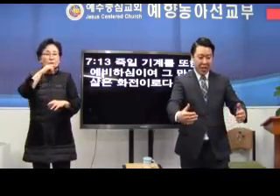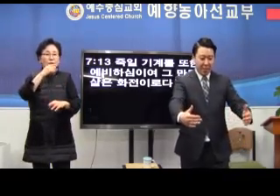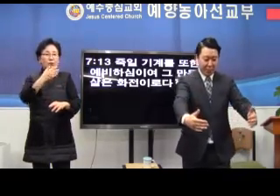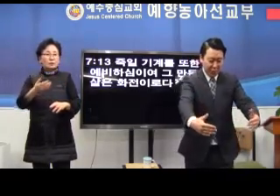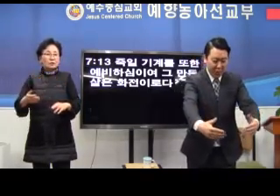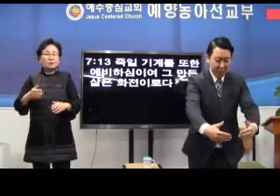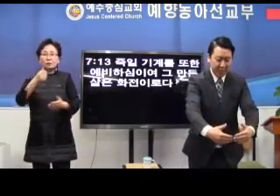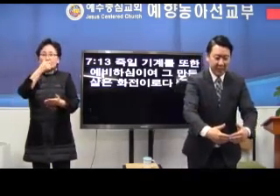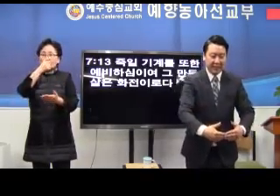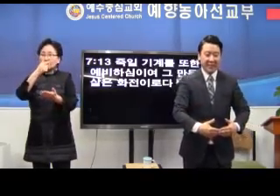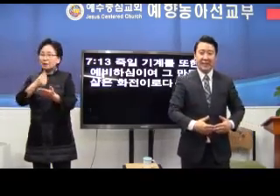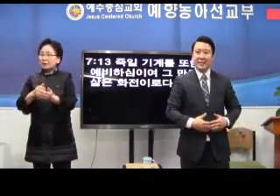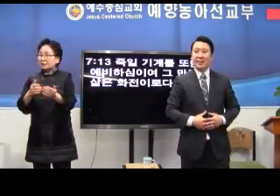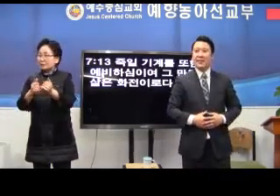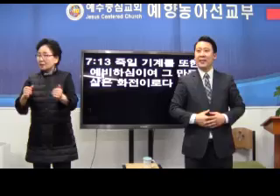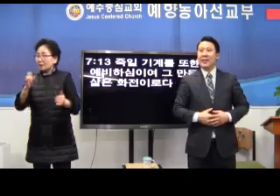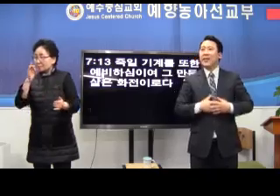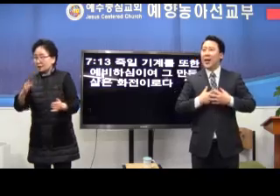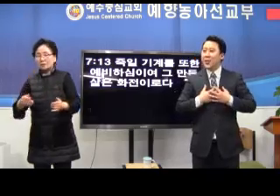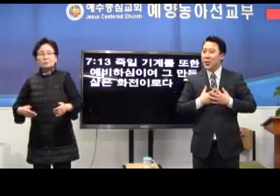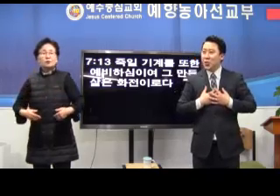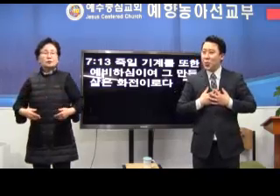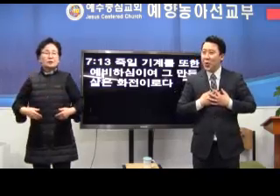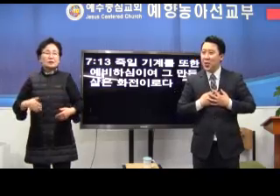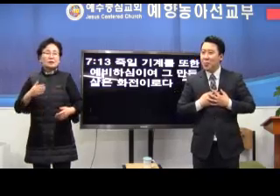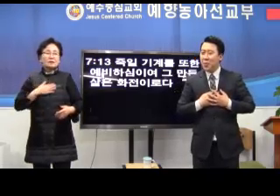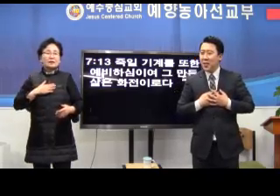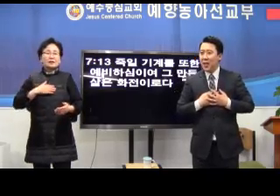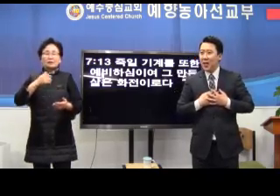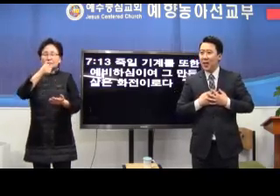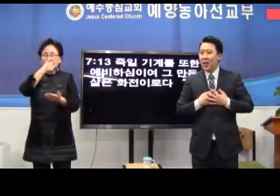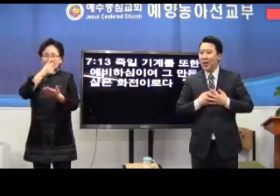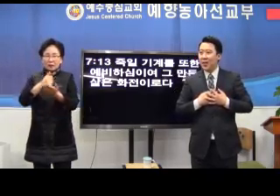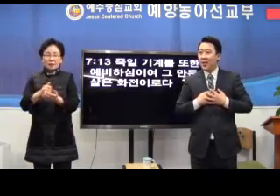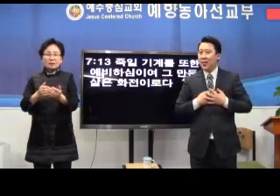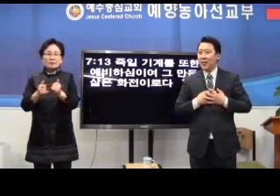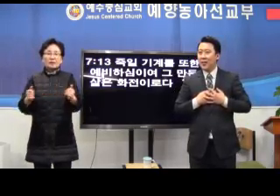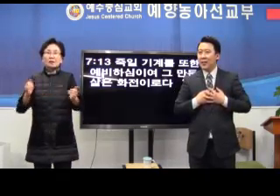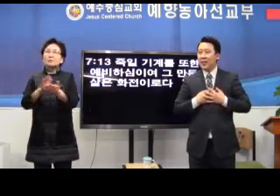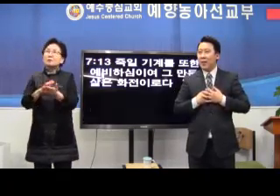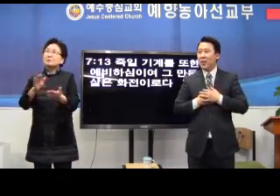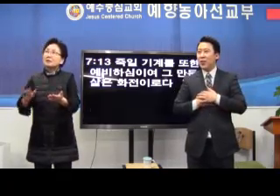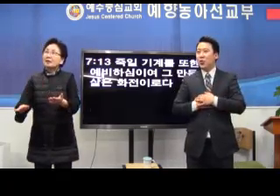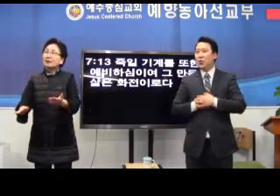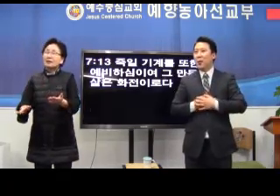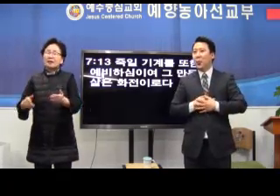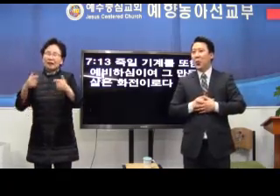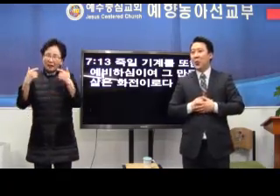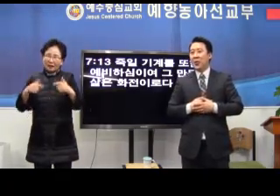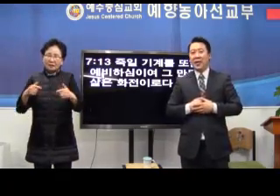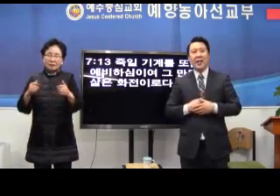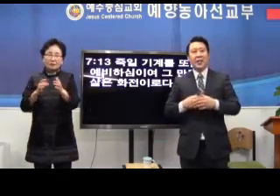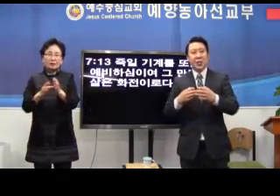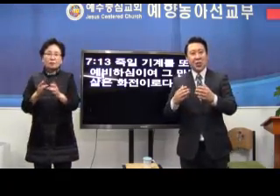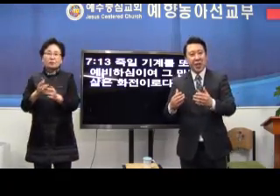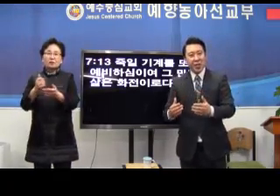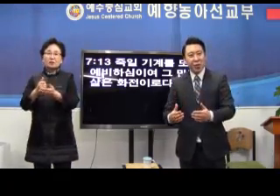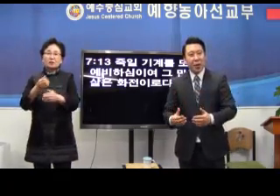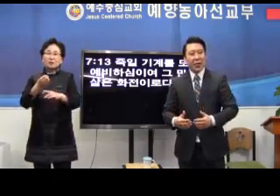죄인에게만 필요합니다. 나는 죄인입니다. 날마다 주님의 보혈을 의지할 수밖에